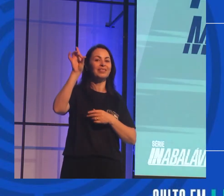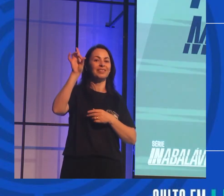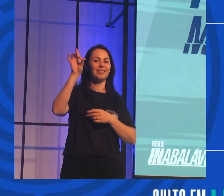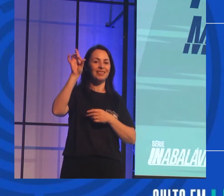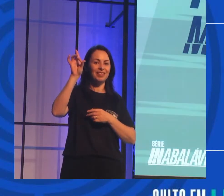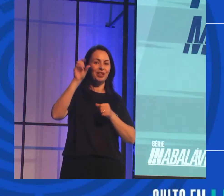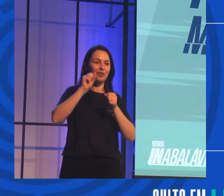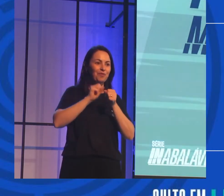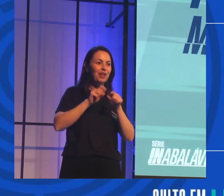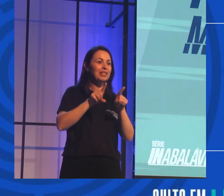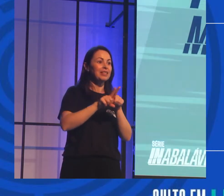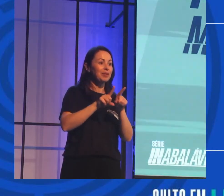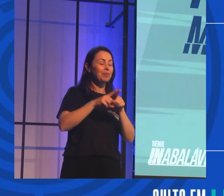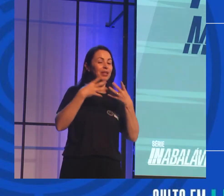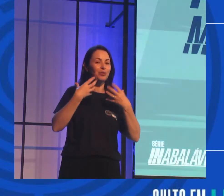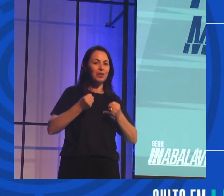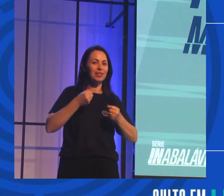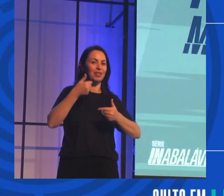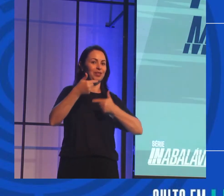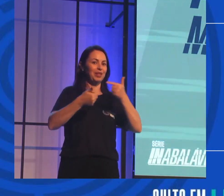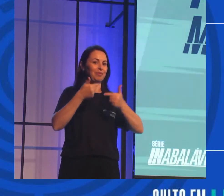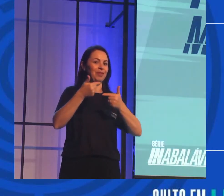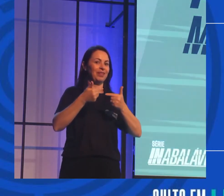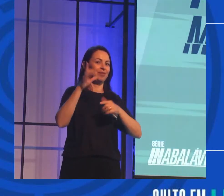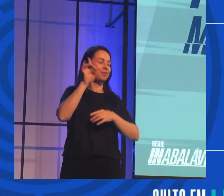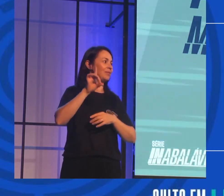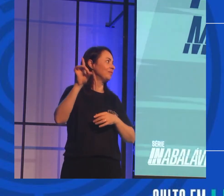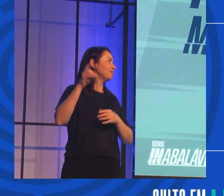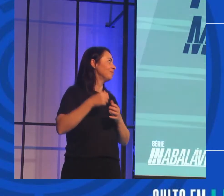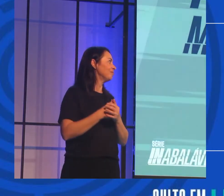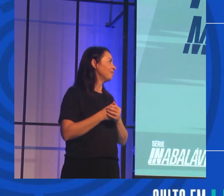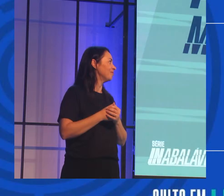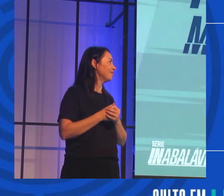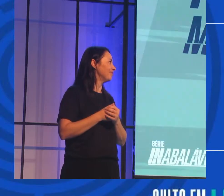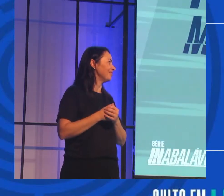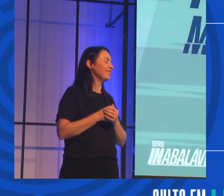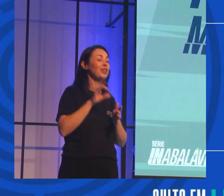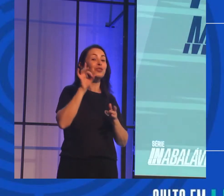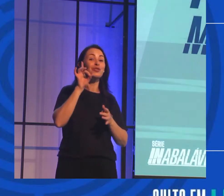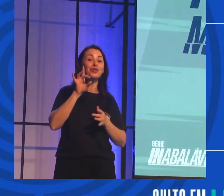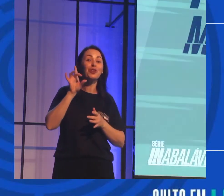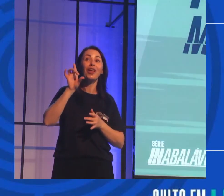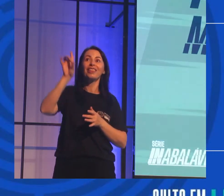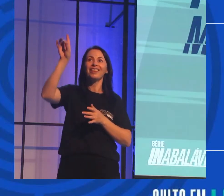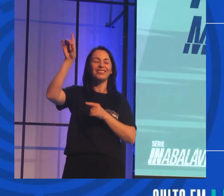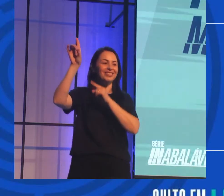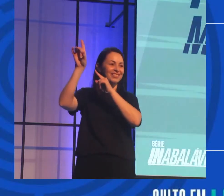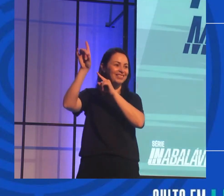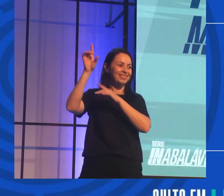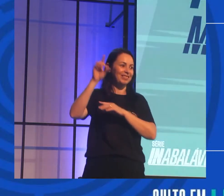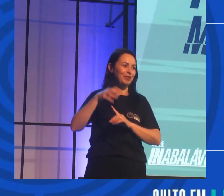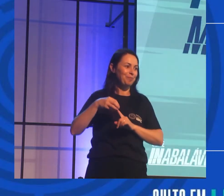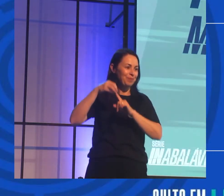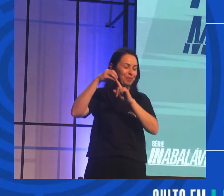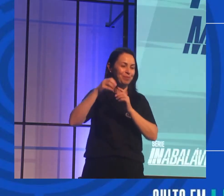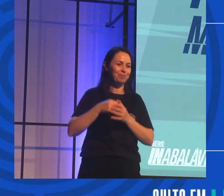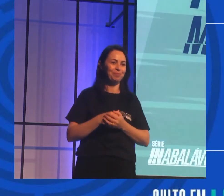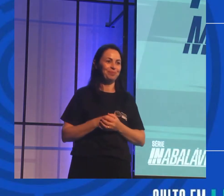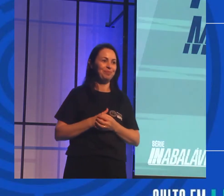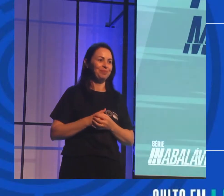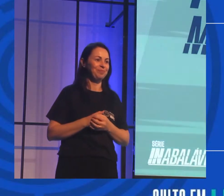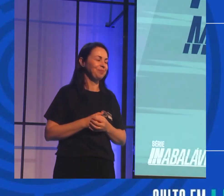do Senhor também. Amém. Só o Senhor é Deus. Você pode louvar a Deus? Vem cá, vem